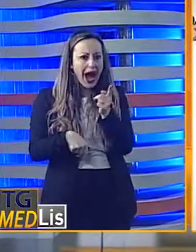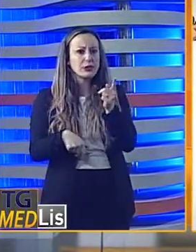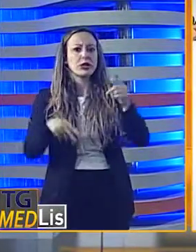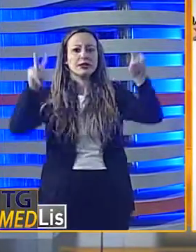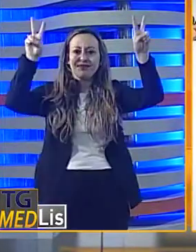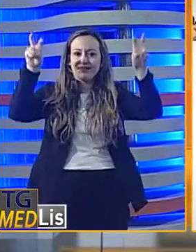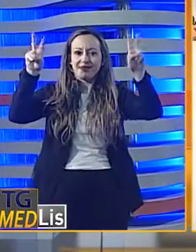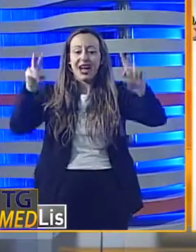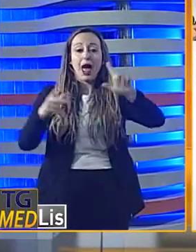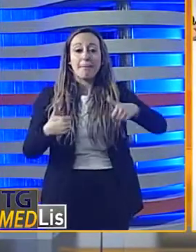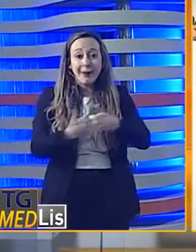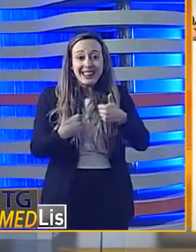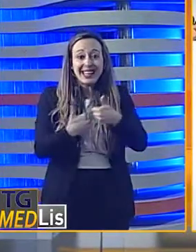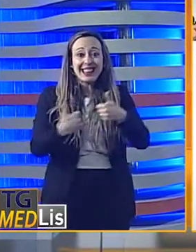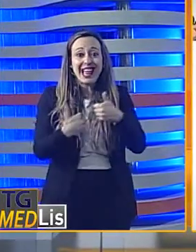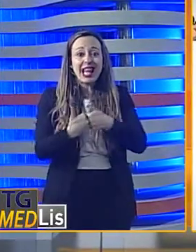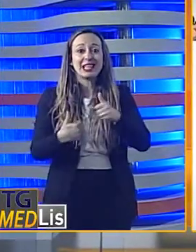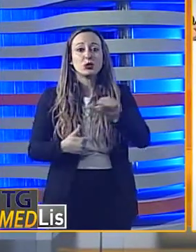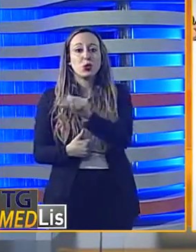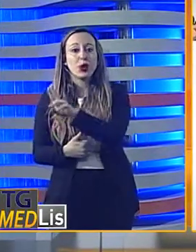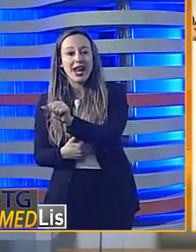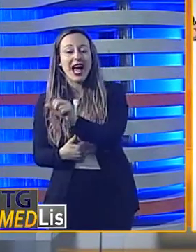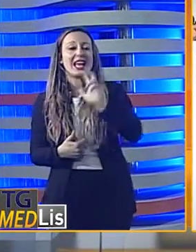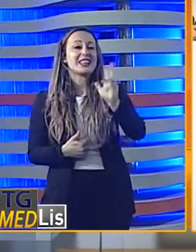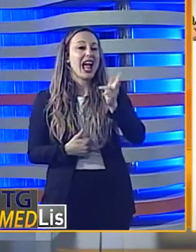Eliana Chiavetta, diretta anche su Facebook.